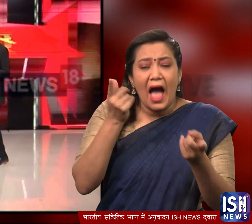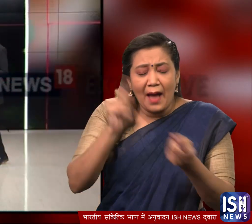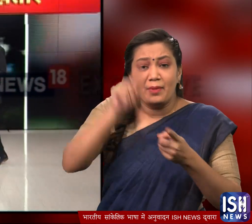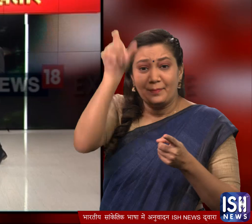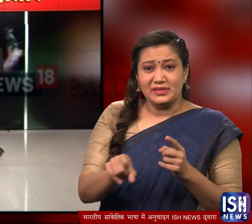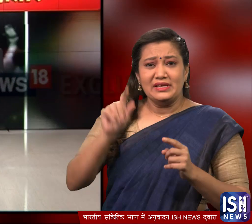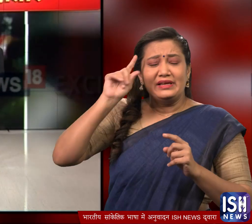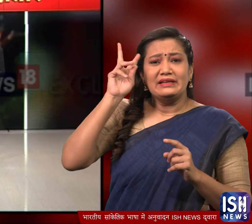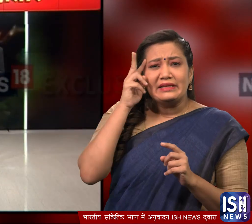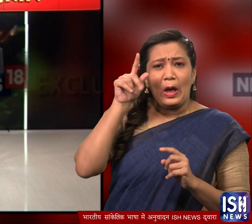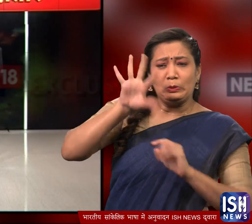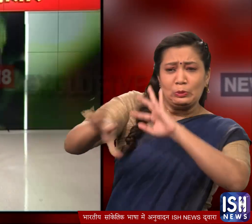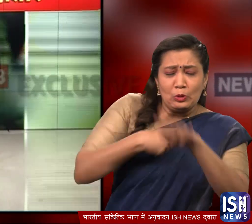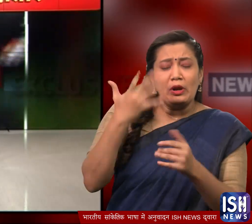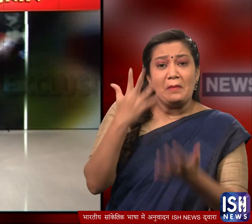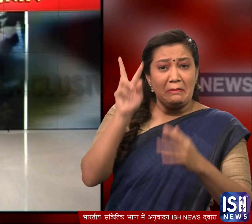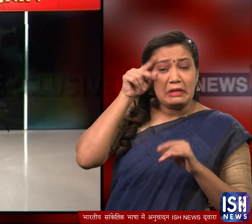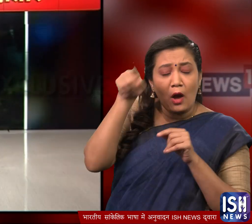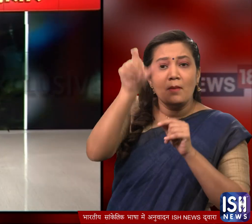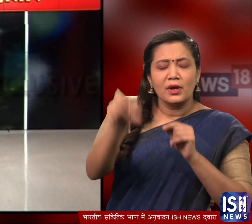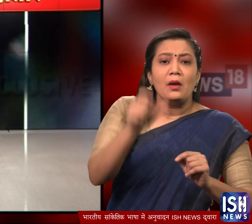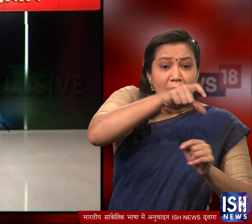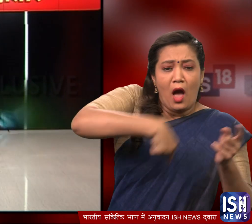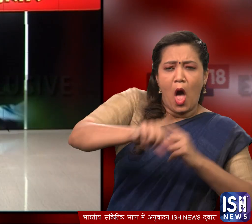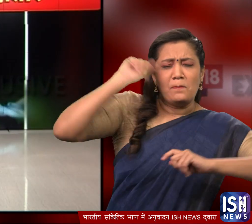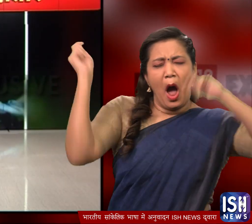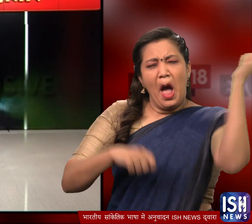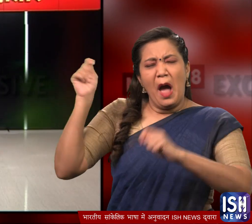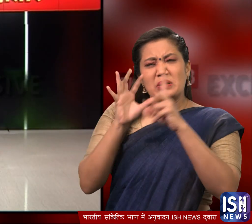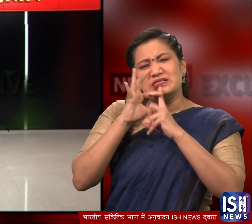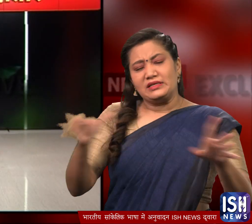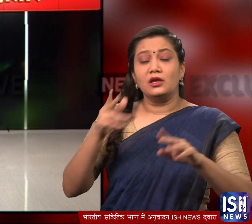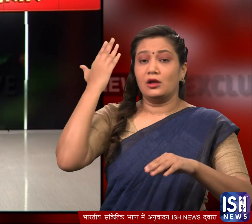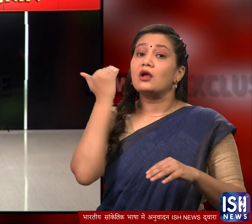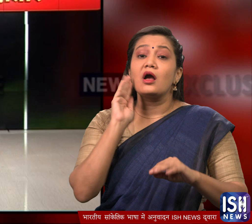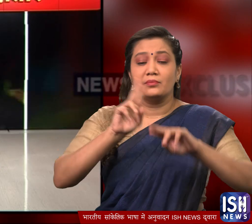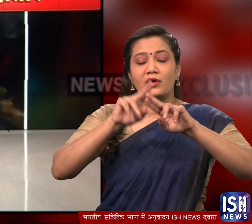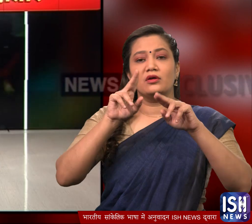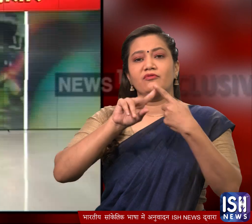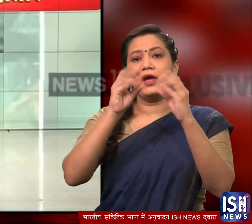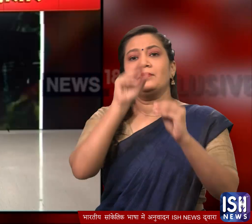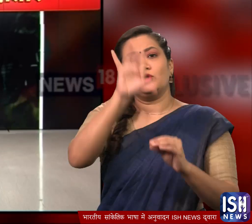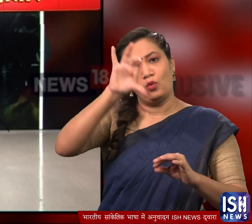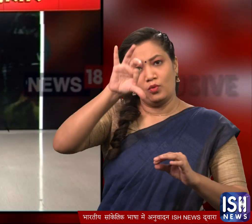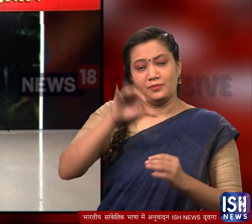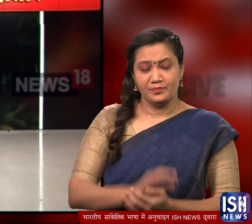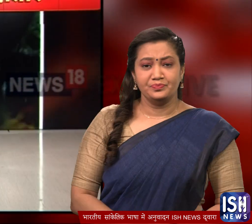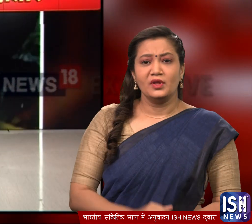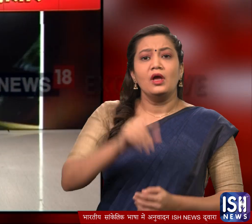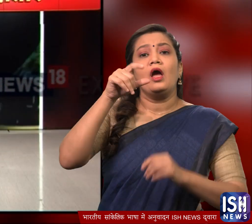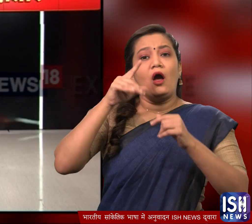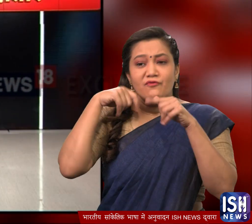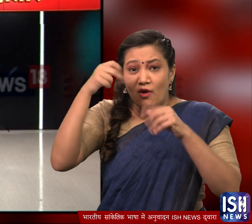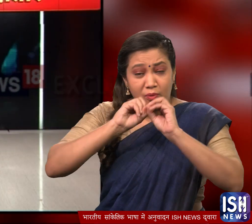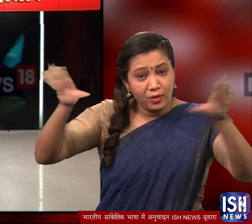के शक में कुछ गांव वालों ने एक लड़के की पिटाई कर दी। ये घटना इसी महीने की 9 तारीख की बताई गई, जिसका वीडियो वायरल होने के बाद पुलिस ने